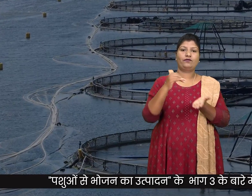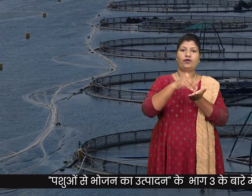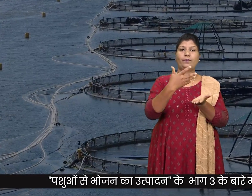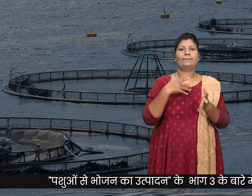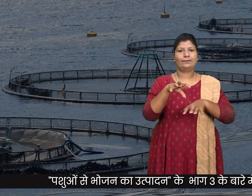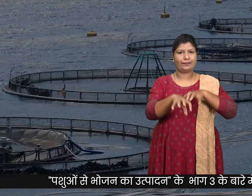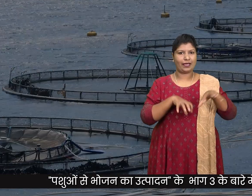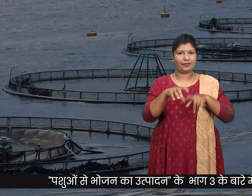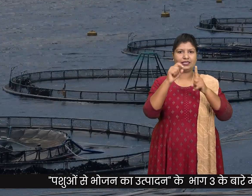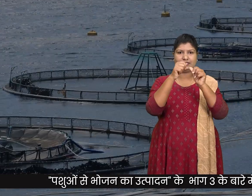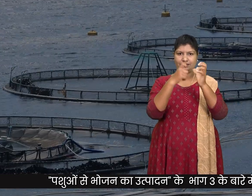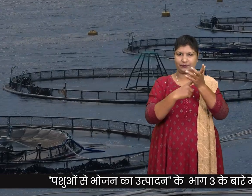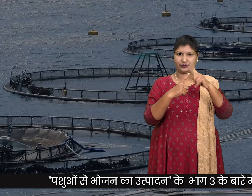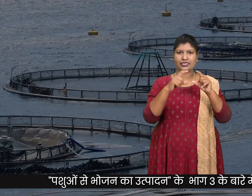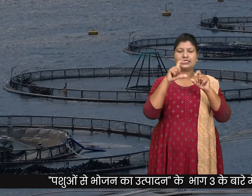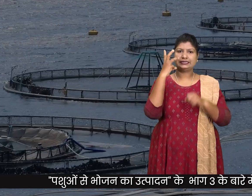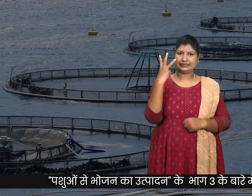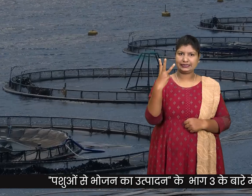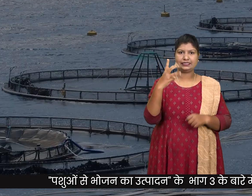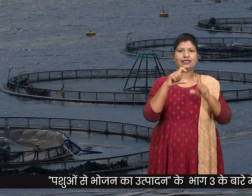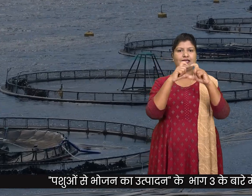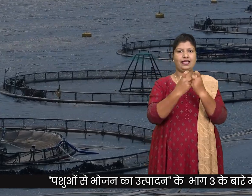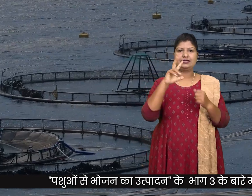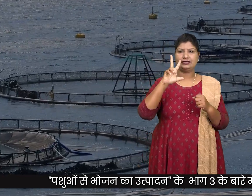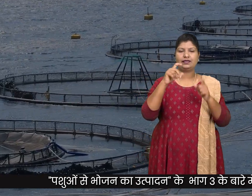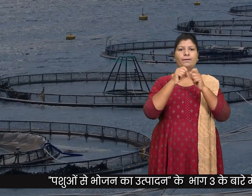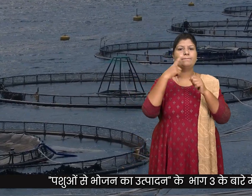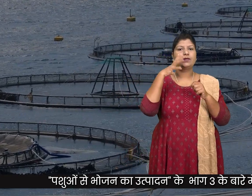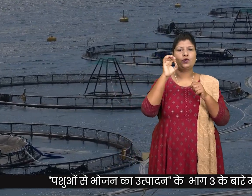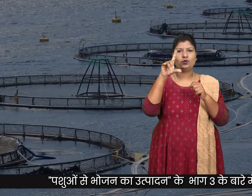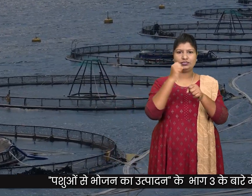के भाग 3 के बारे में बताने जा रही हूँ।